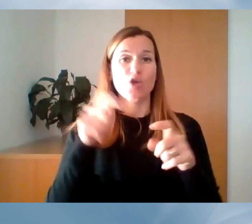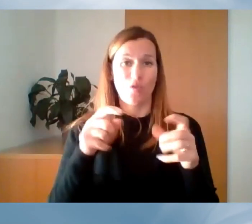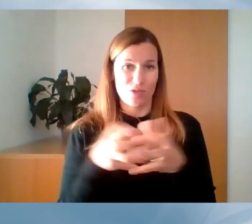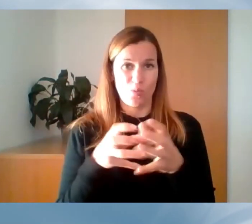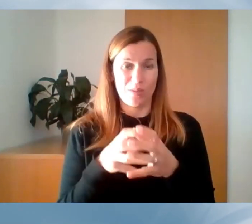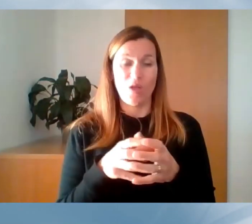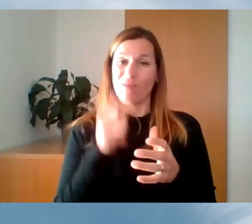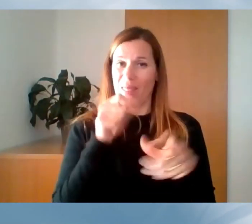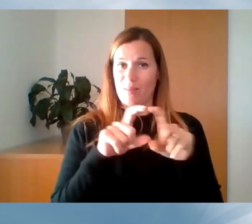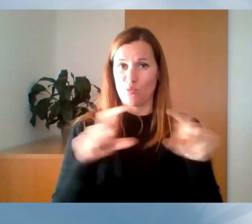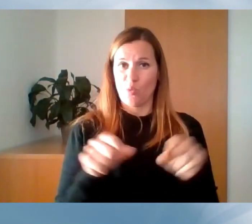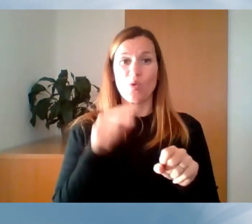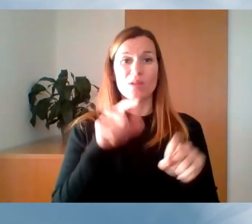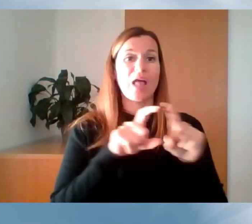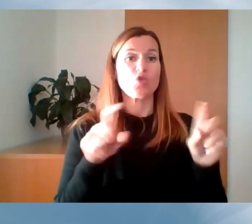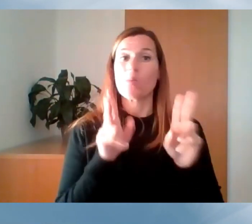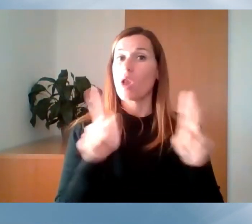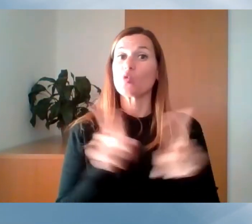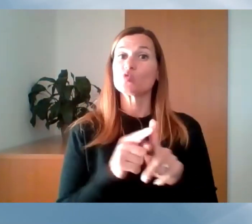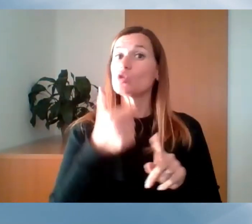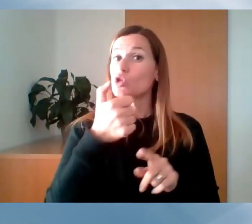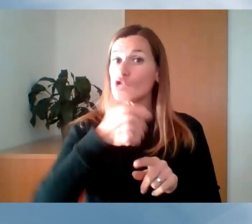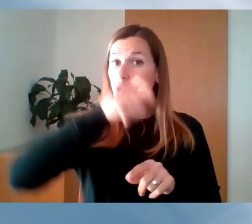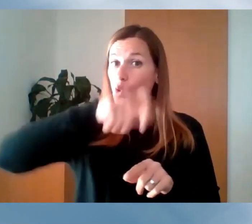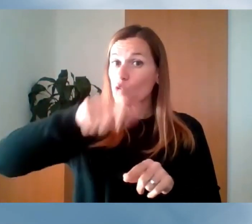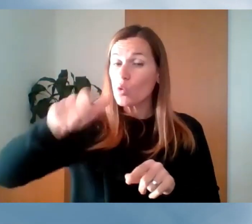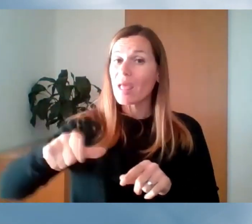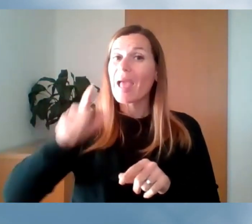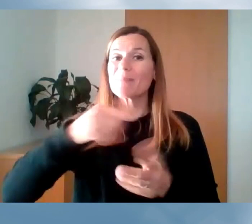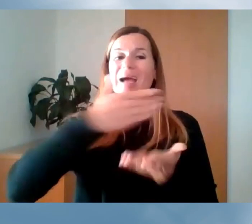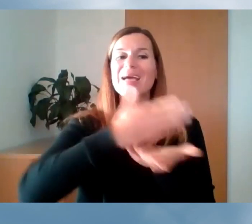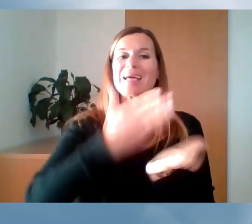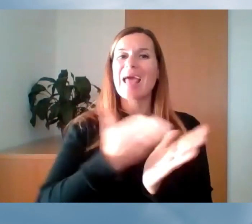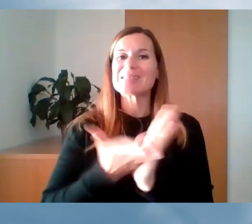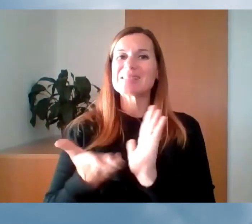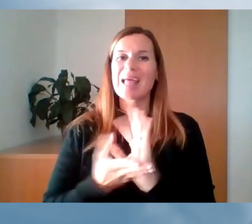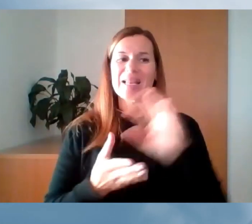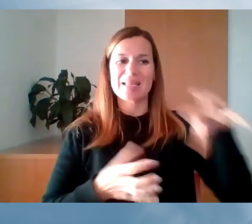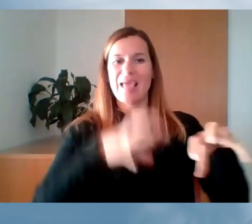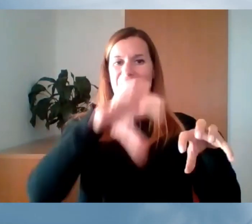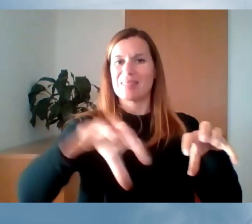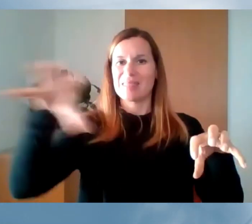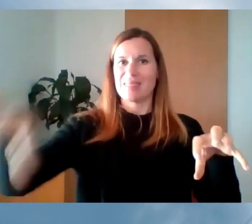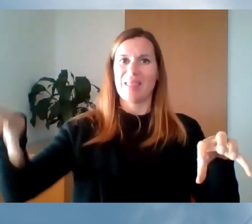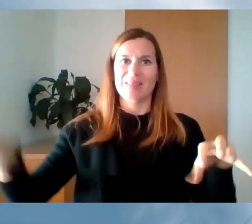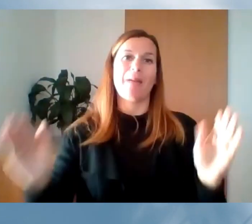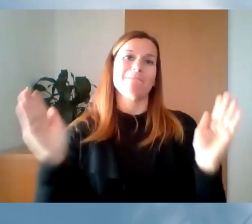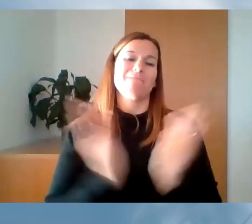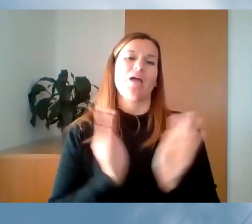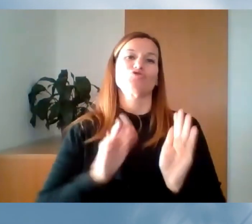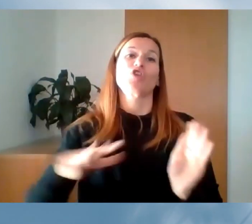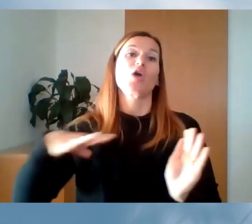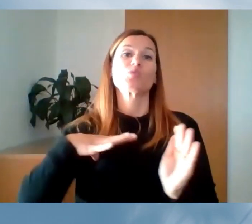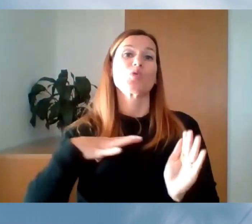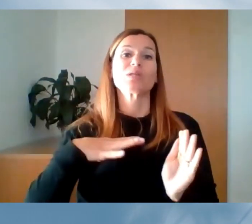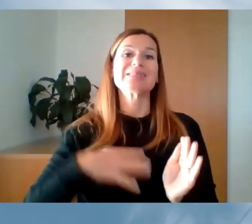prihajajo v enem domu, lahko je ta dom zaradi mene 100 ljudi, ampak razdeljen je na take manjše